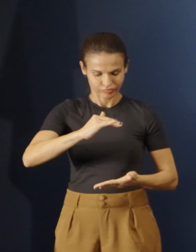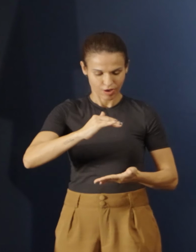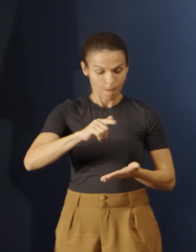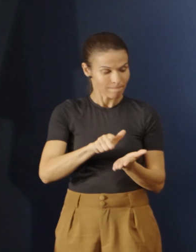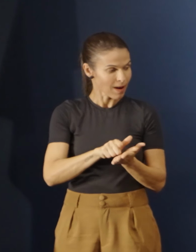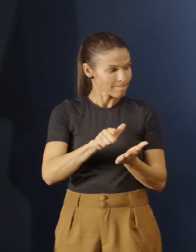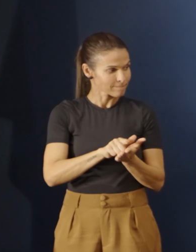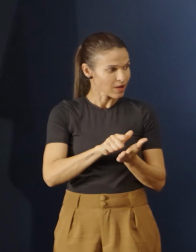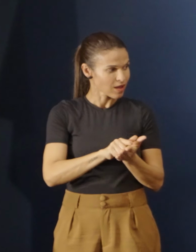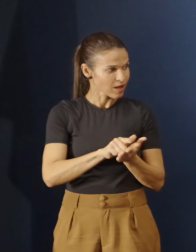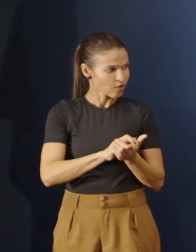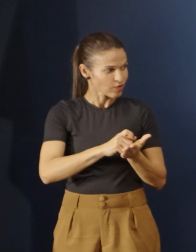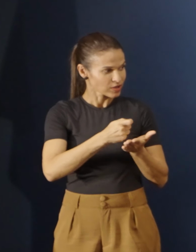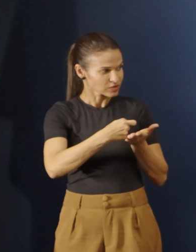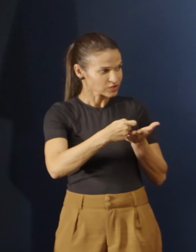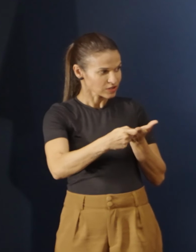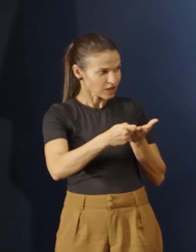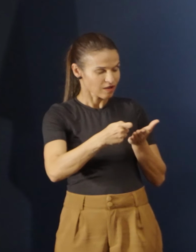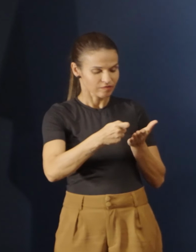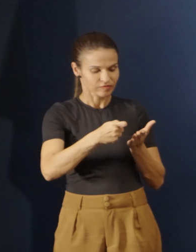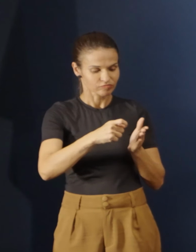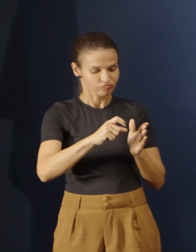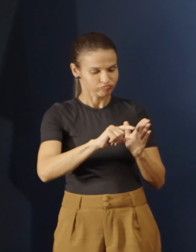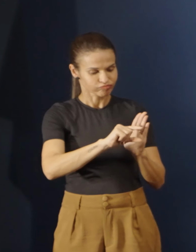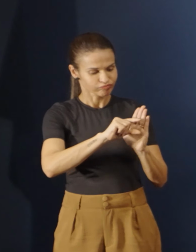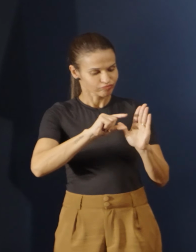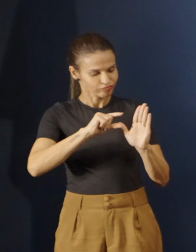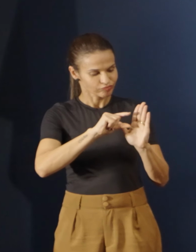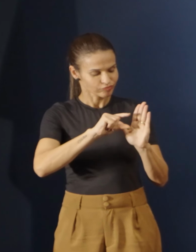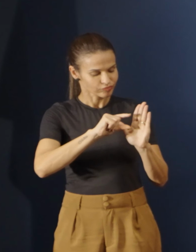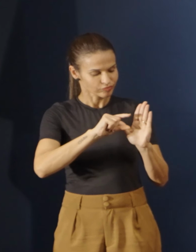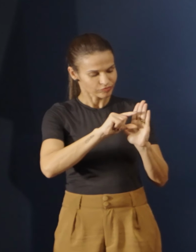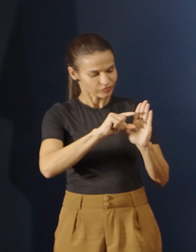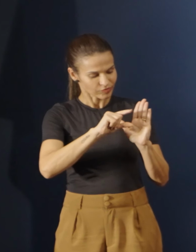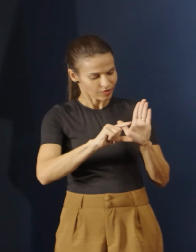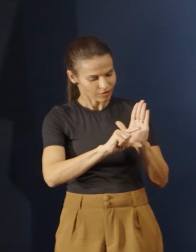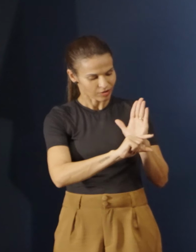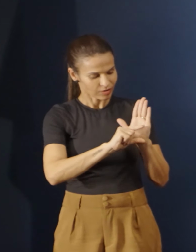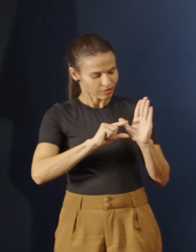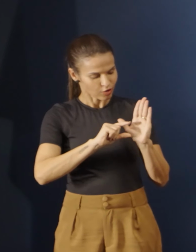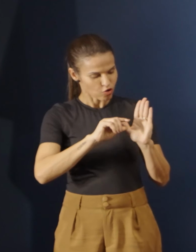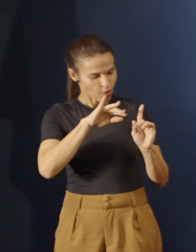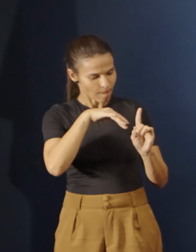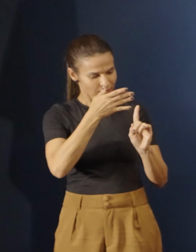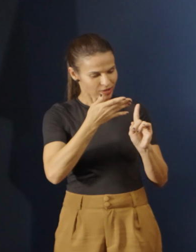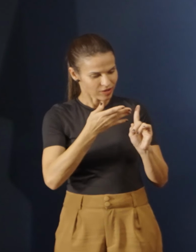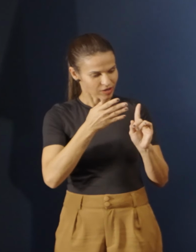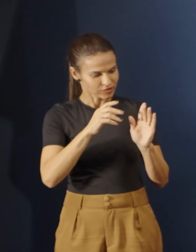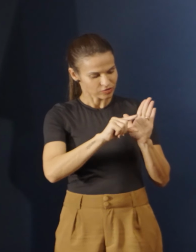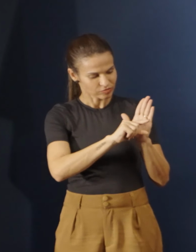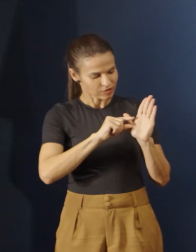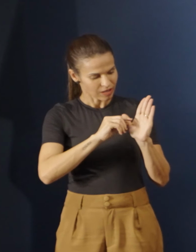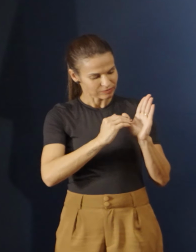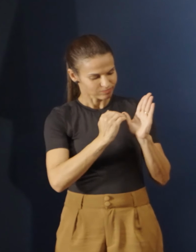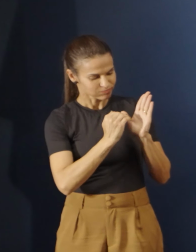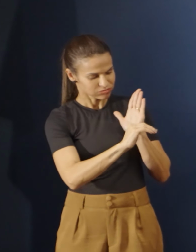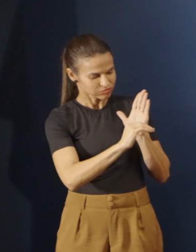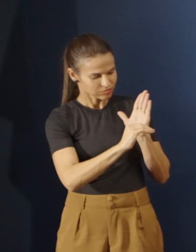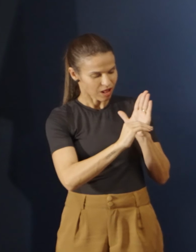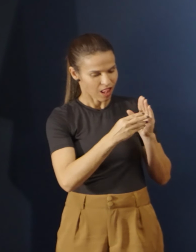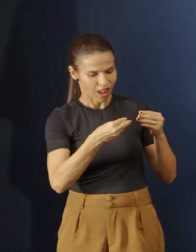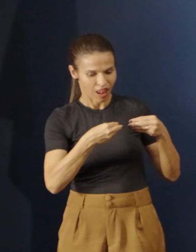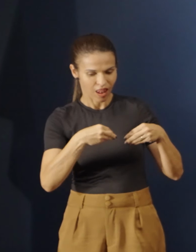infeliz... Ele escreve a carta aqui, o Jorge Lima para Henriqueta, aqui embaixo ele escreve um soneto em homenagem à Henriqueta. O infeliz passou a Gillette aqui, cortou,